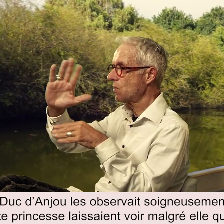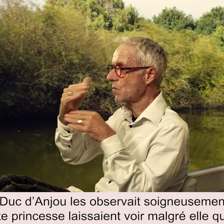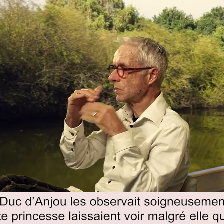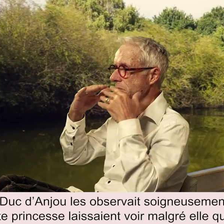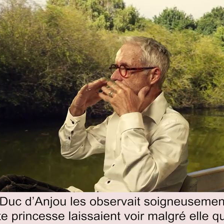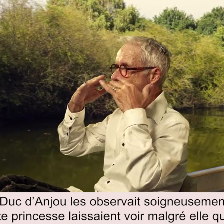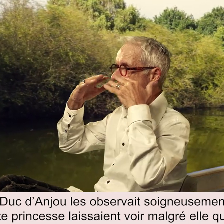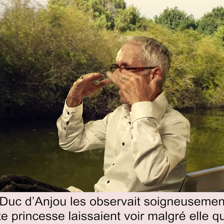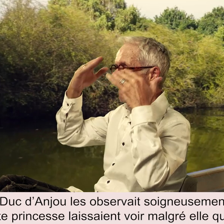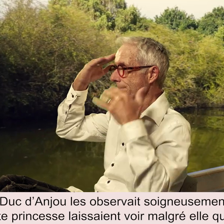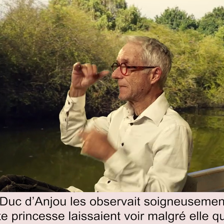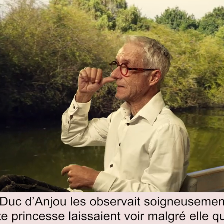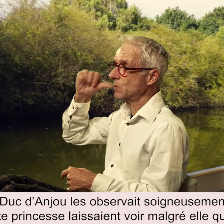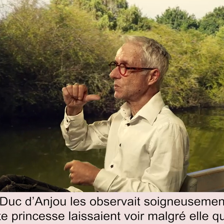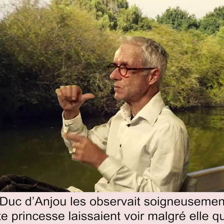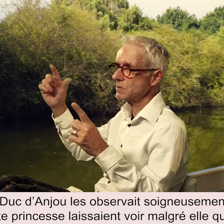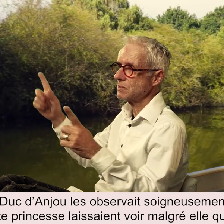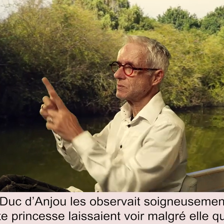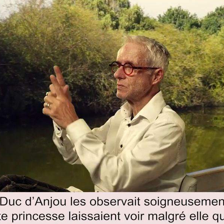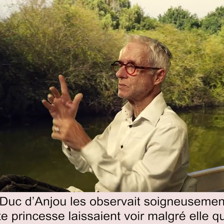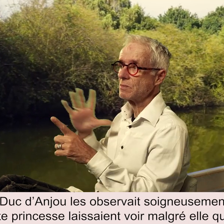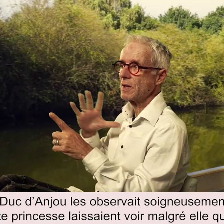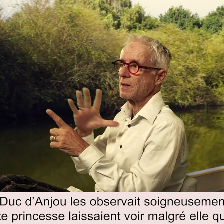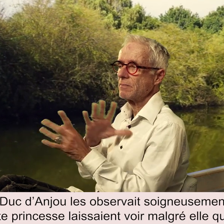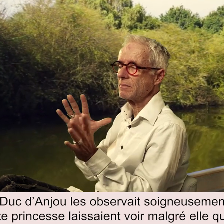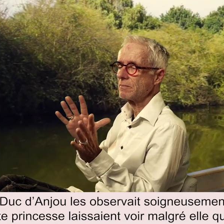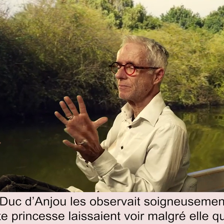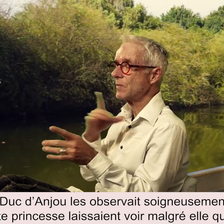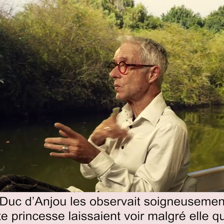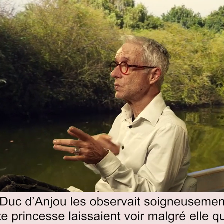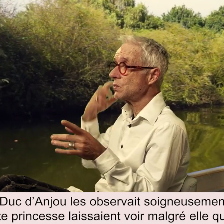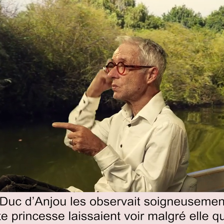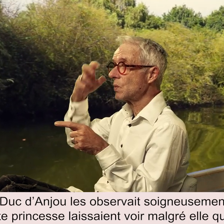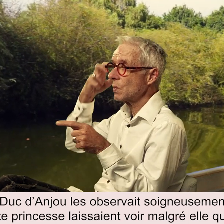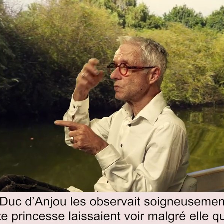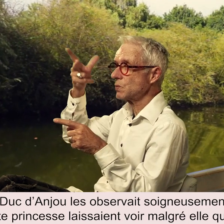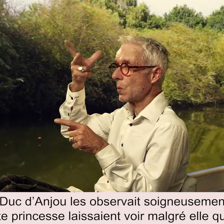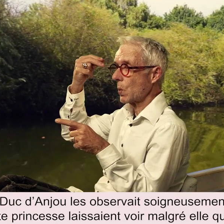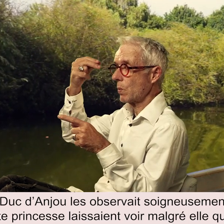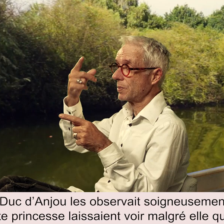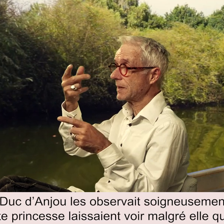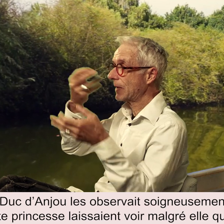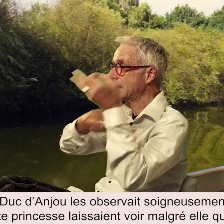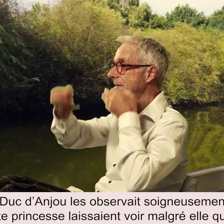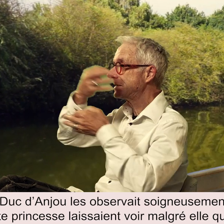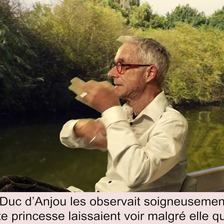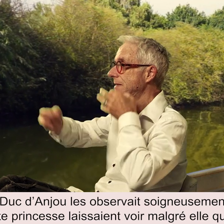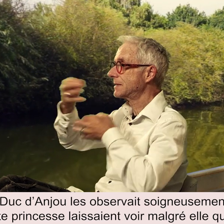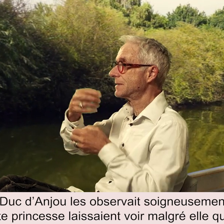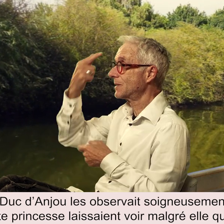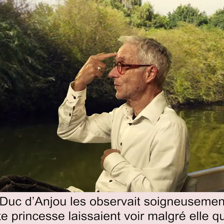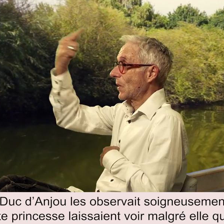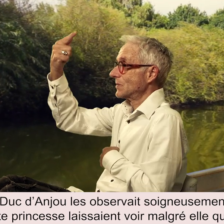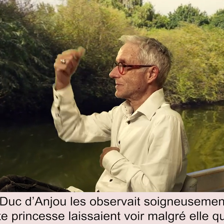Guise parlait à madame. Le duc d'Anjou, qui avait compris par ce qu'elle lui avait dit en le prenant pour le